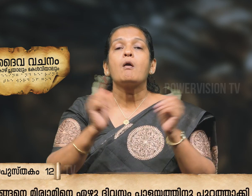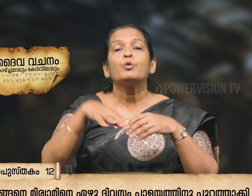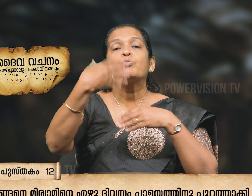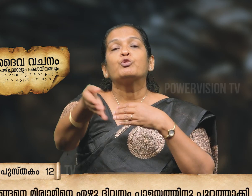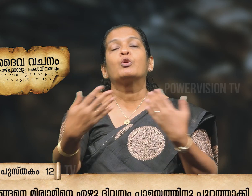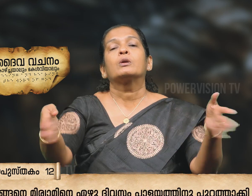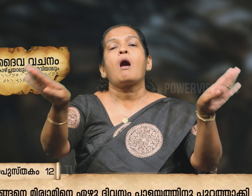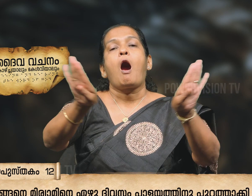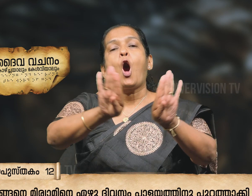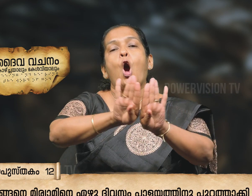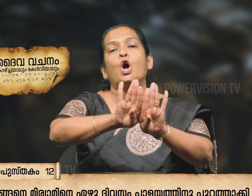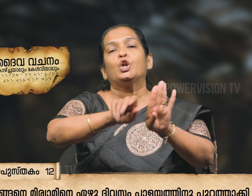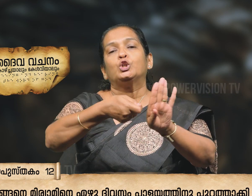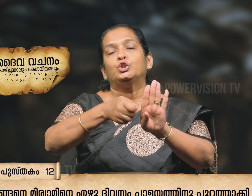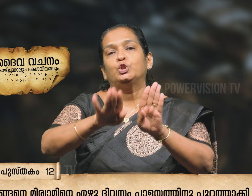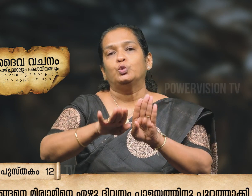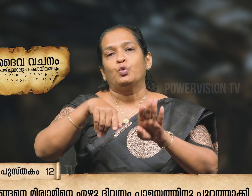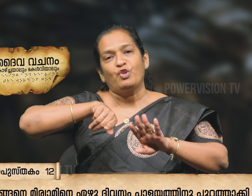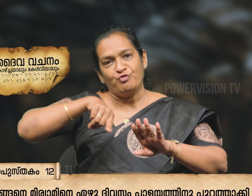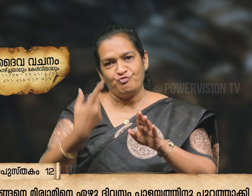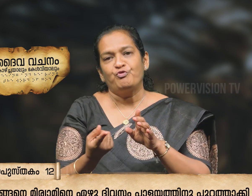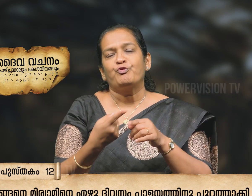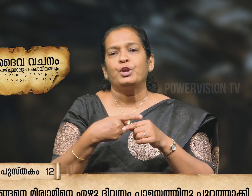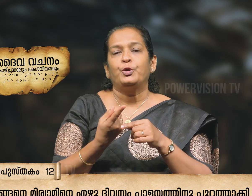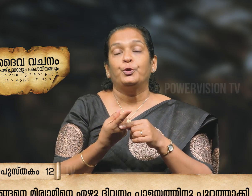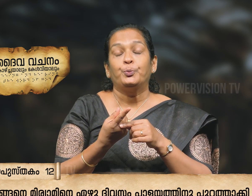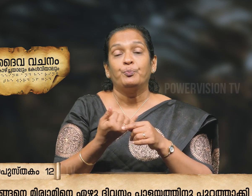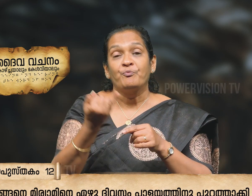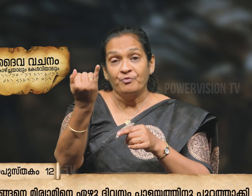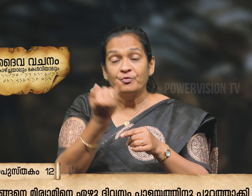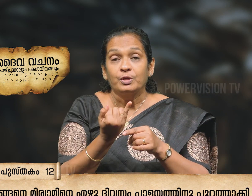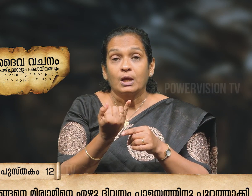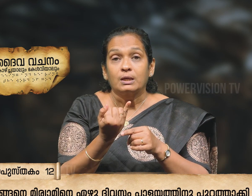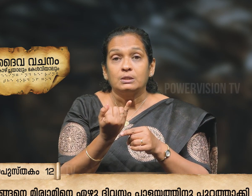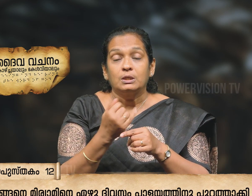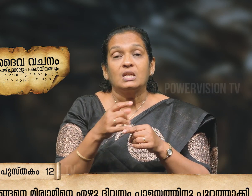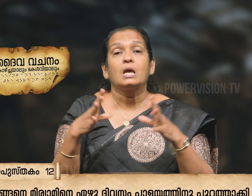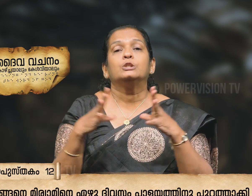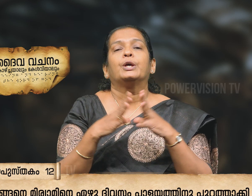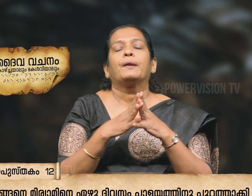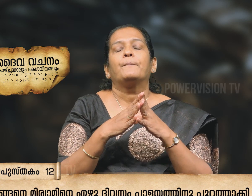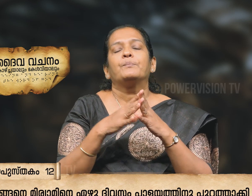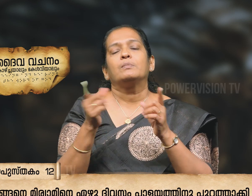പുറത്താക്കി അടച്ചിട്ടു. അവളെ വീണ്ടും അംഗീകരിച്ചതുവരെ ജനം യാത്ര